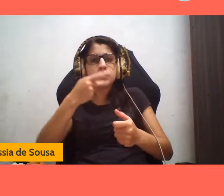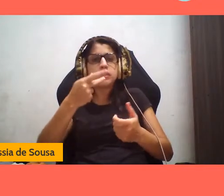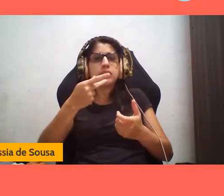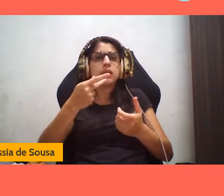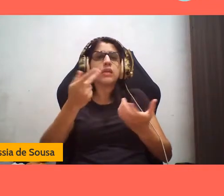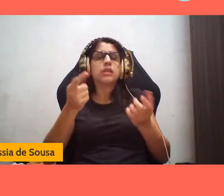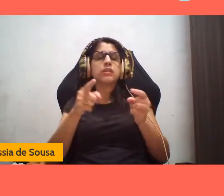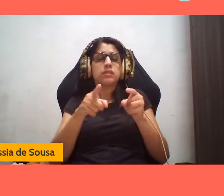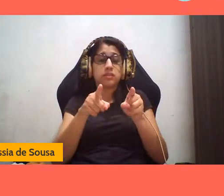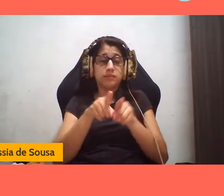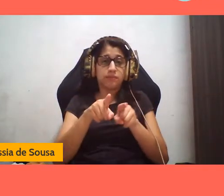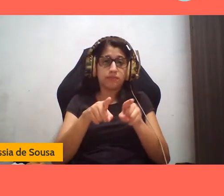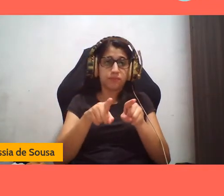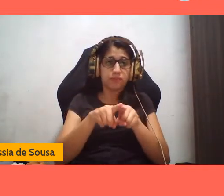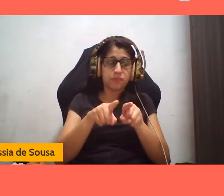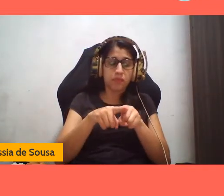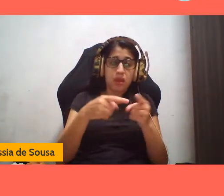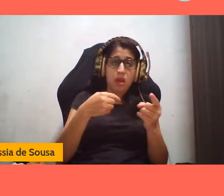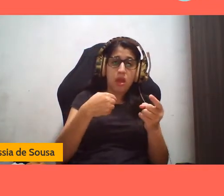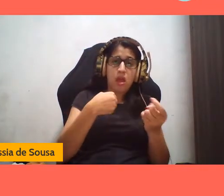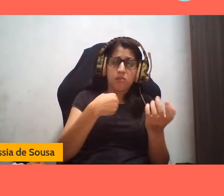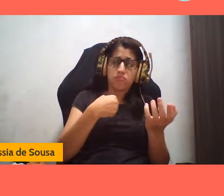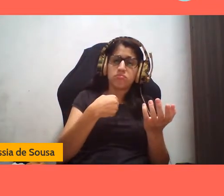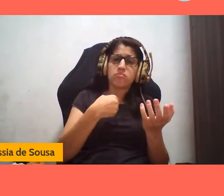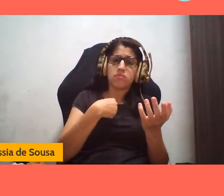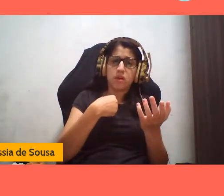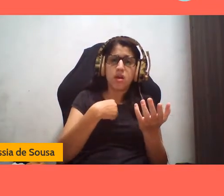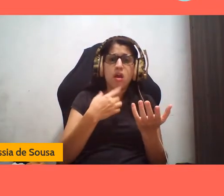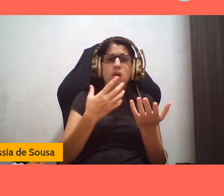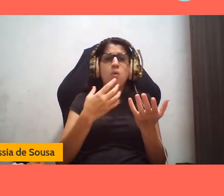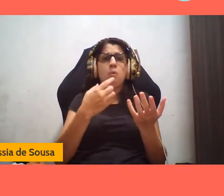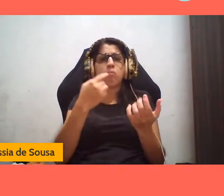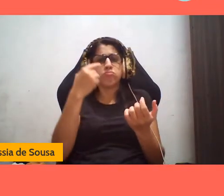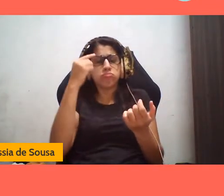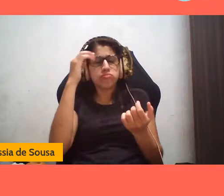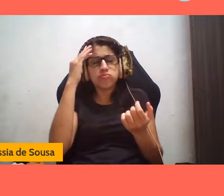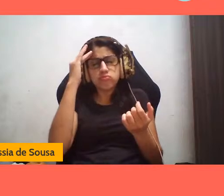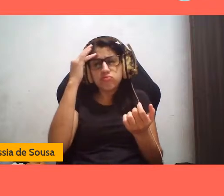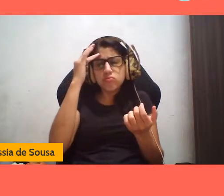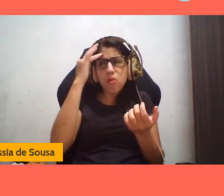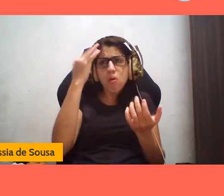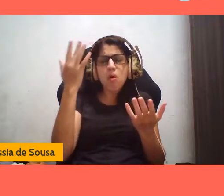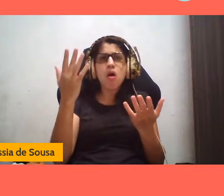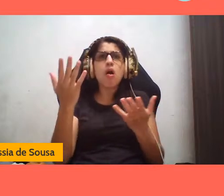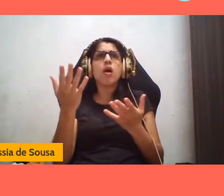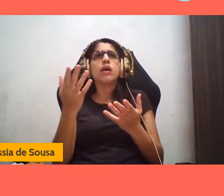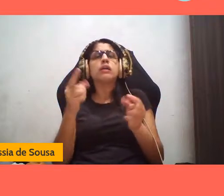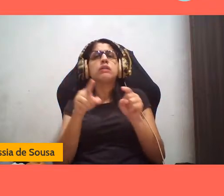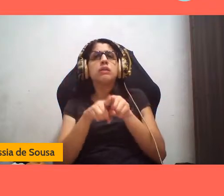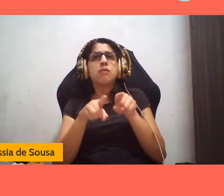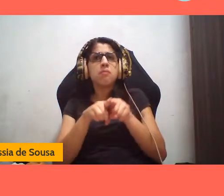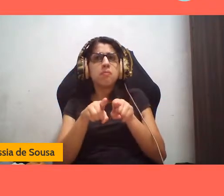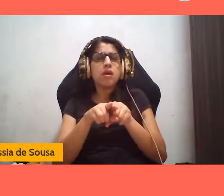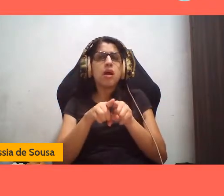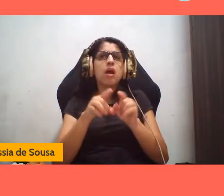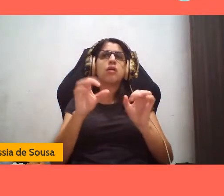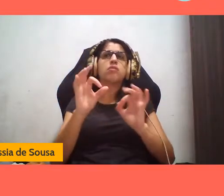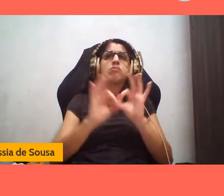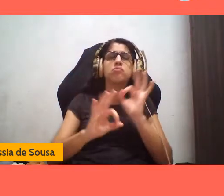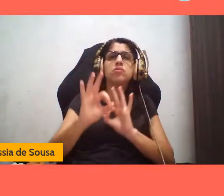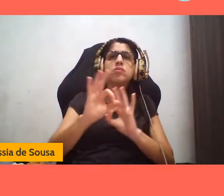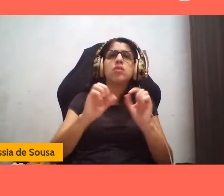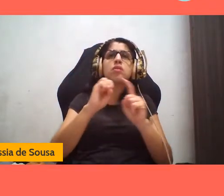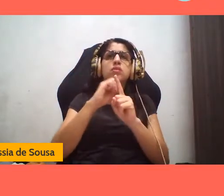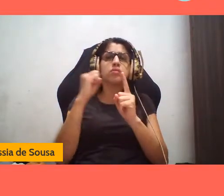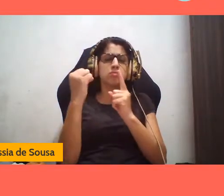da forma em que eu entendo a universidade e a sua função na vida social